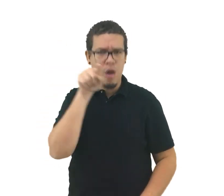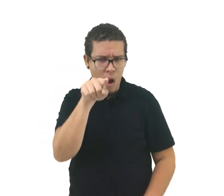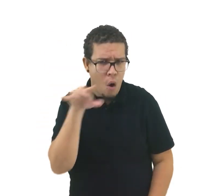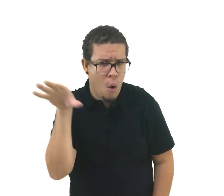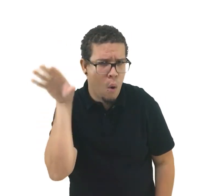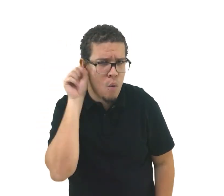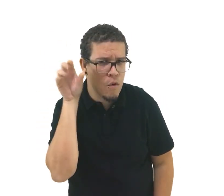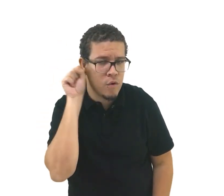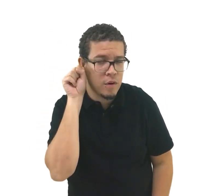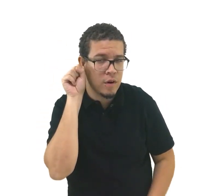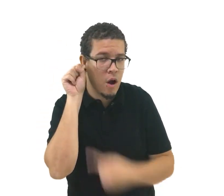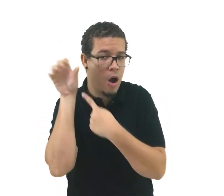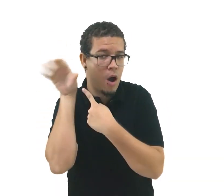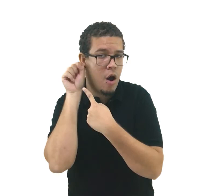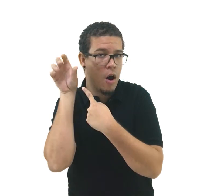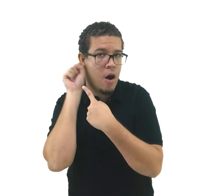portanto, o significado foi outro.